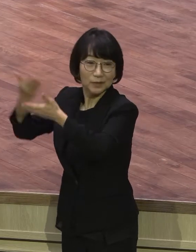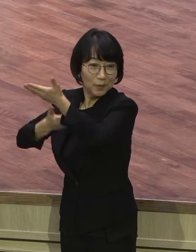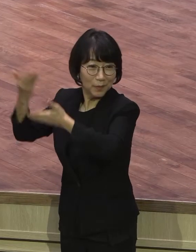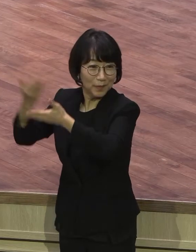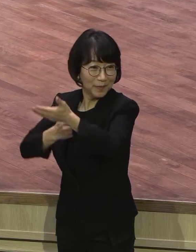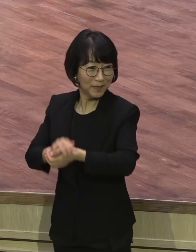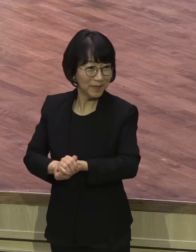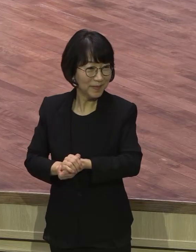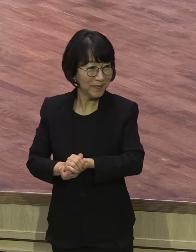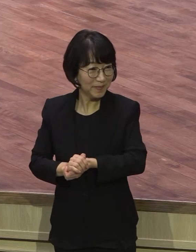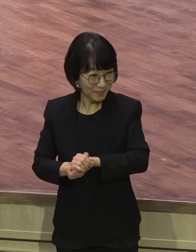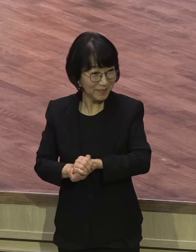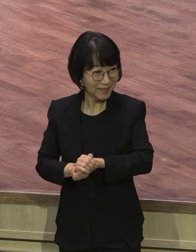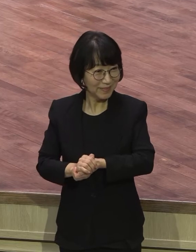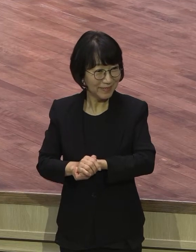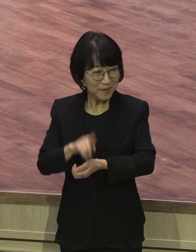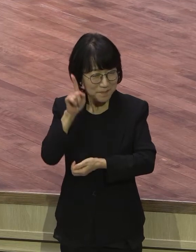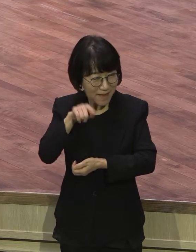말고.